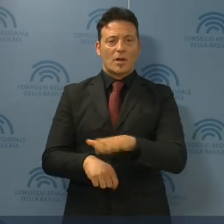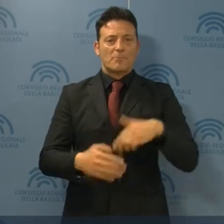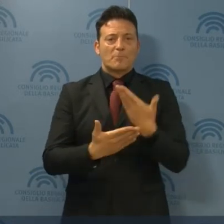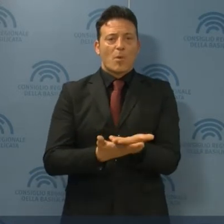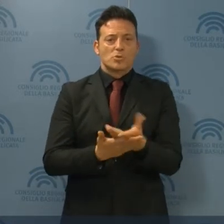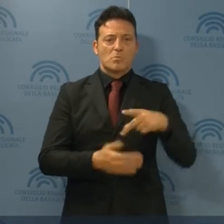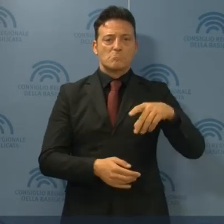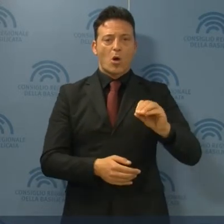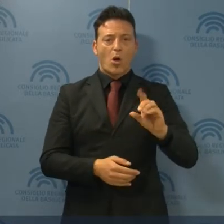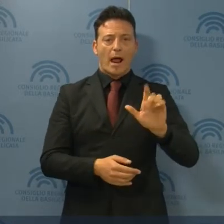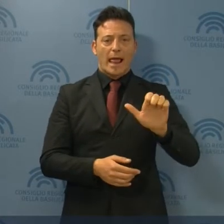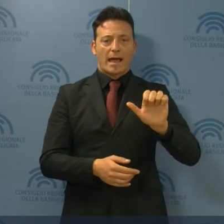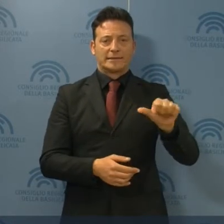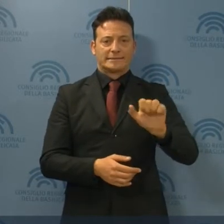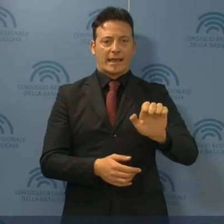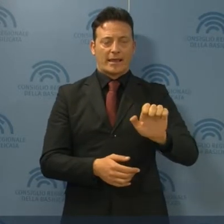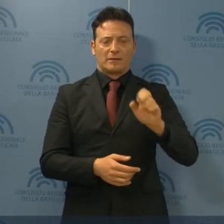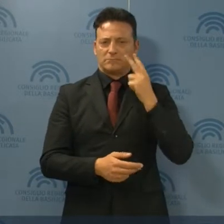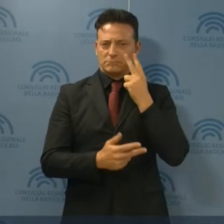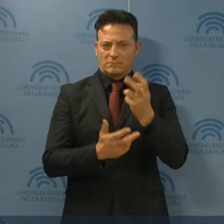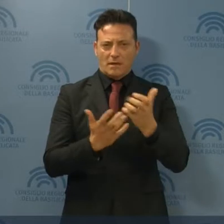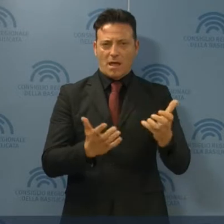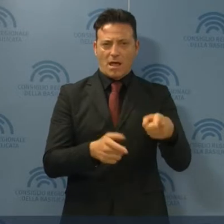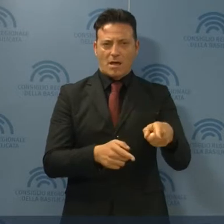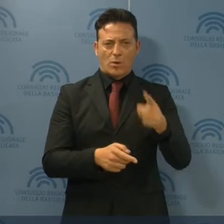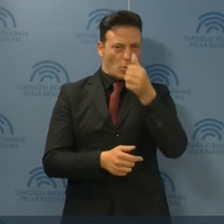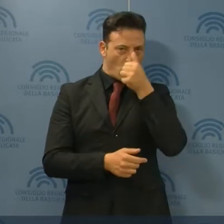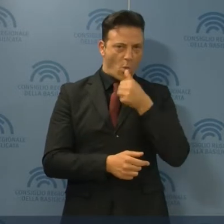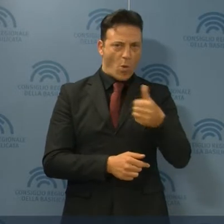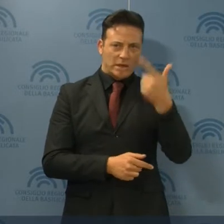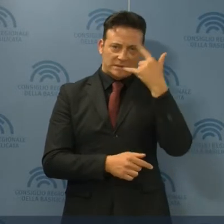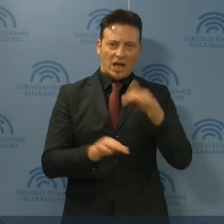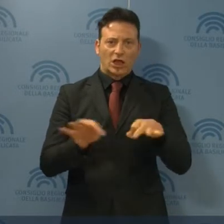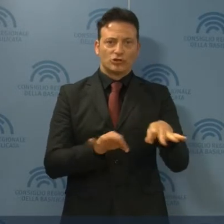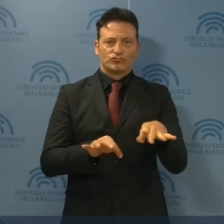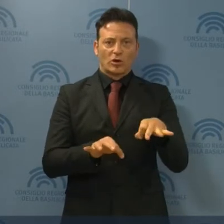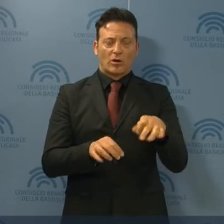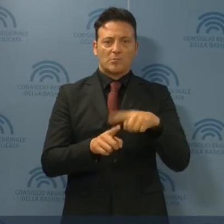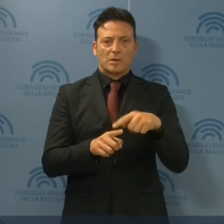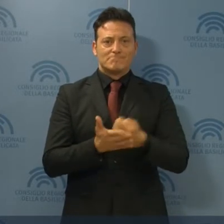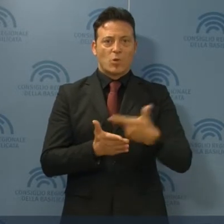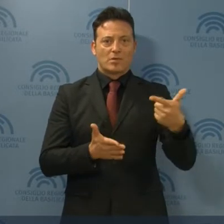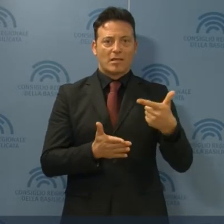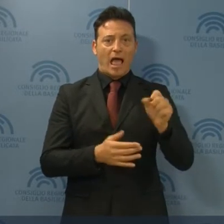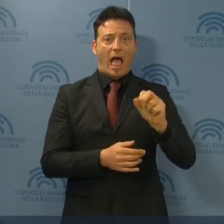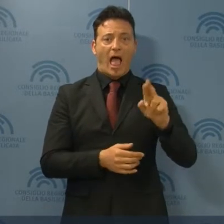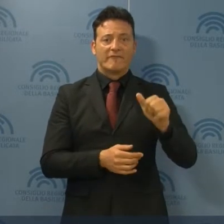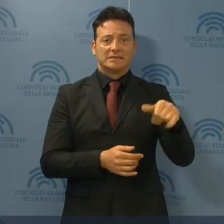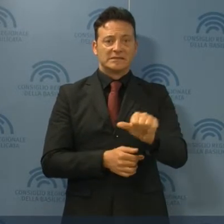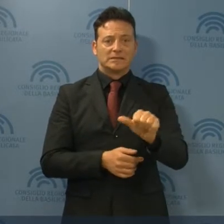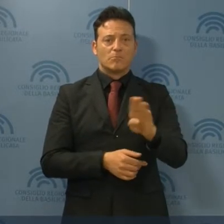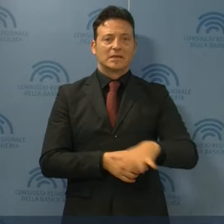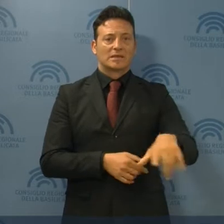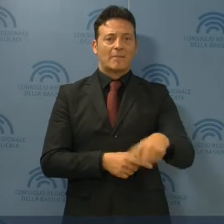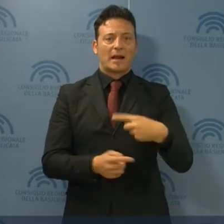di polese il quale evidenzia il ruolo strategico e determinante che l'avis riveste in basilicata per